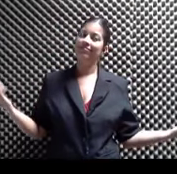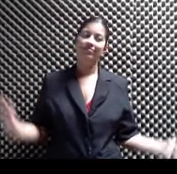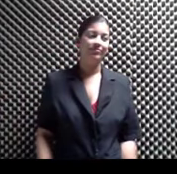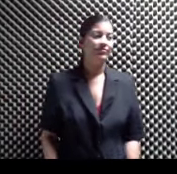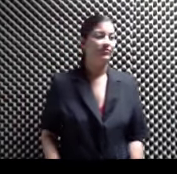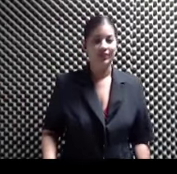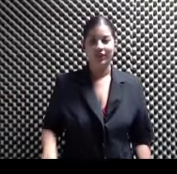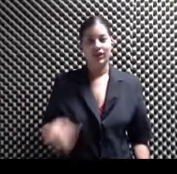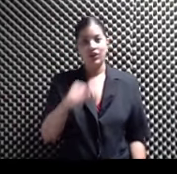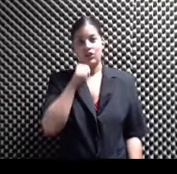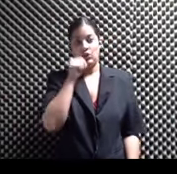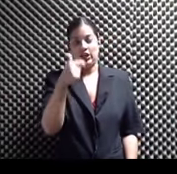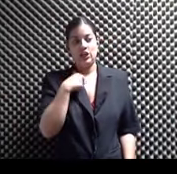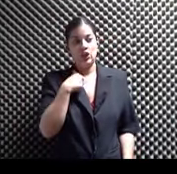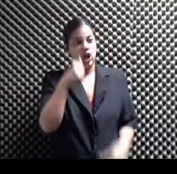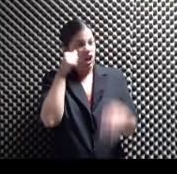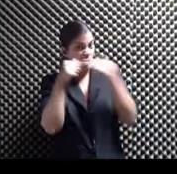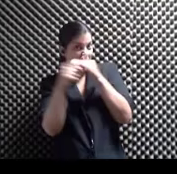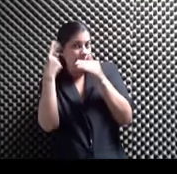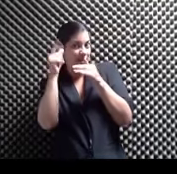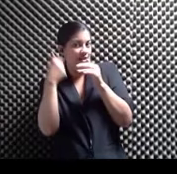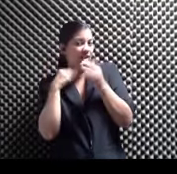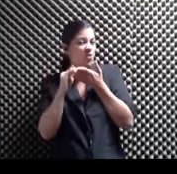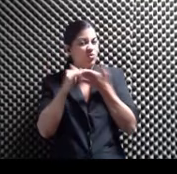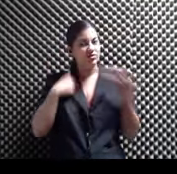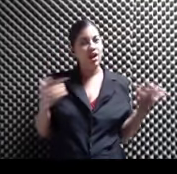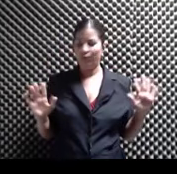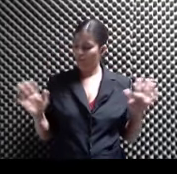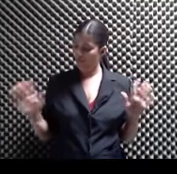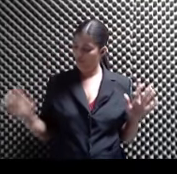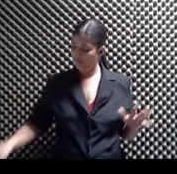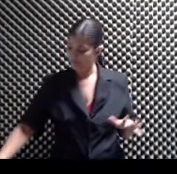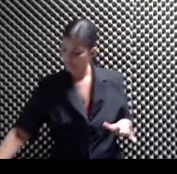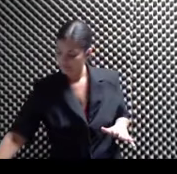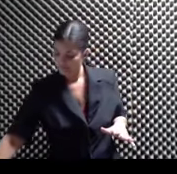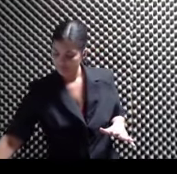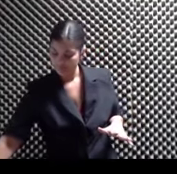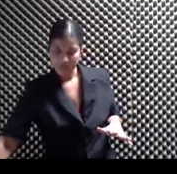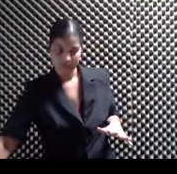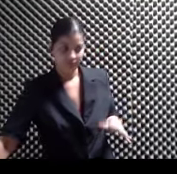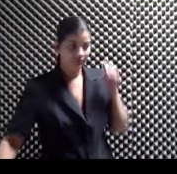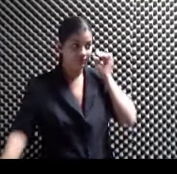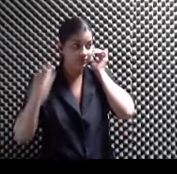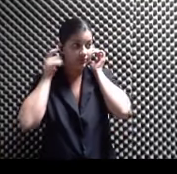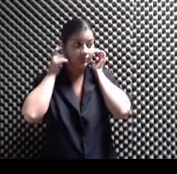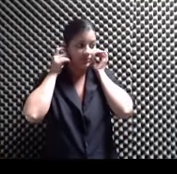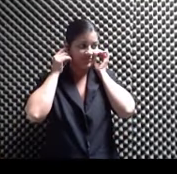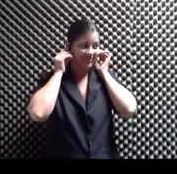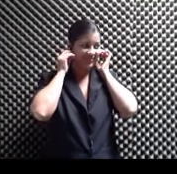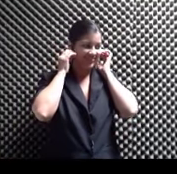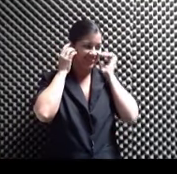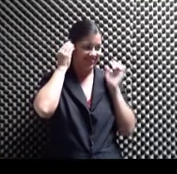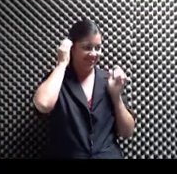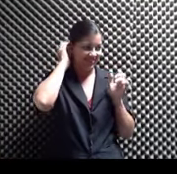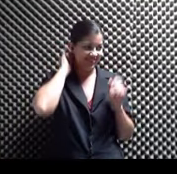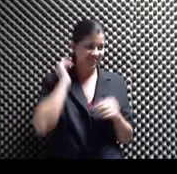la secuestré para que ella para ser cortada. Que también está. Ella por está por ahí, pero hay... Saca el póster que hay que entrevistar. Sí.